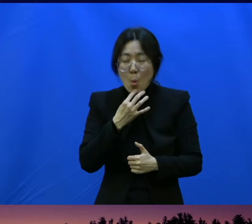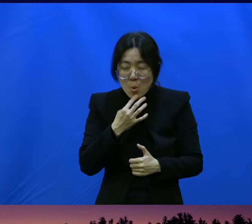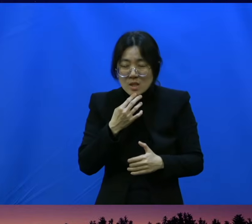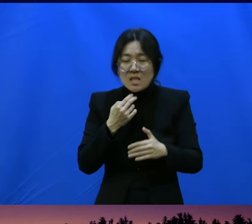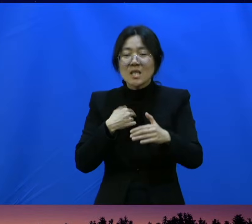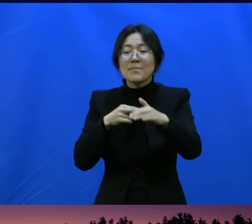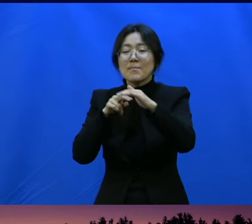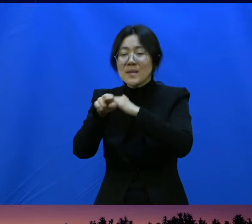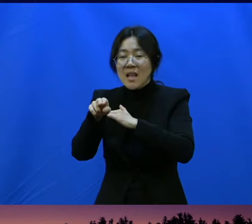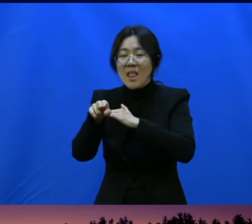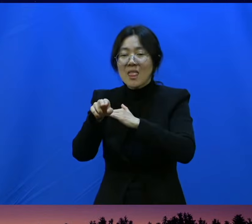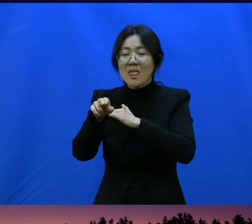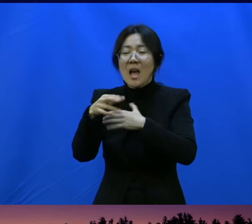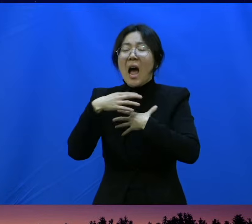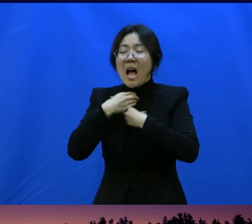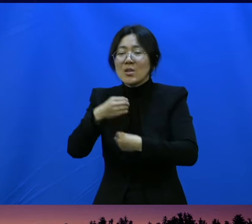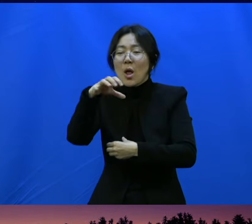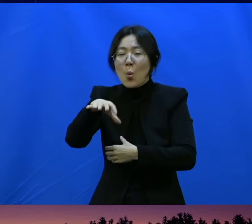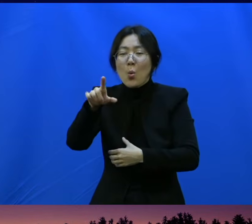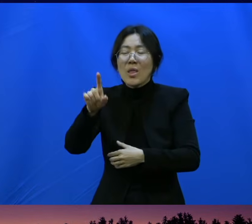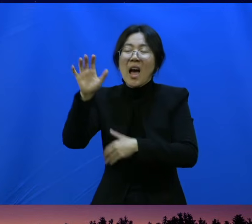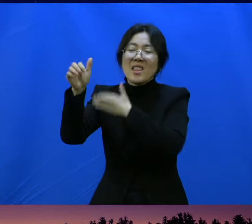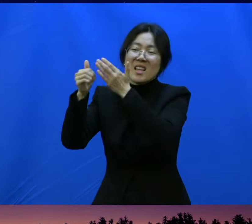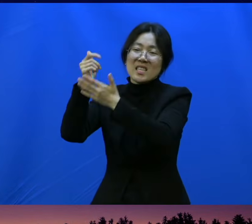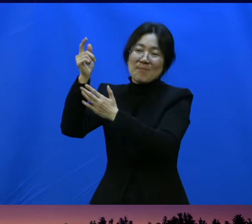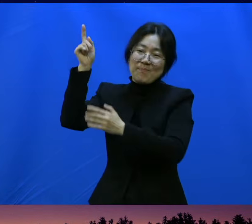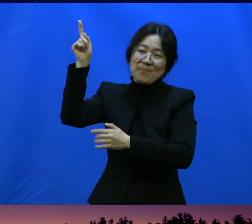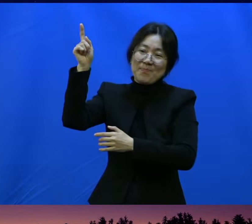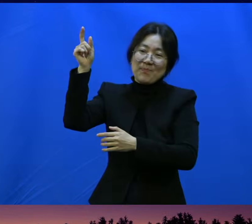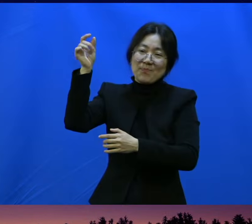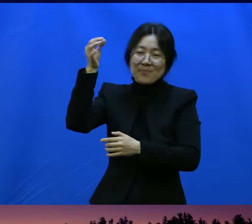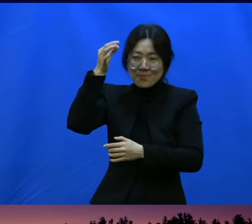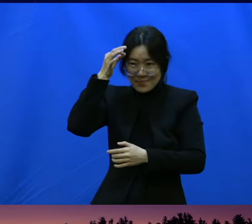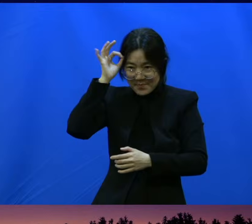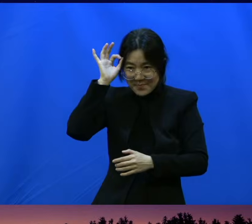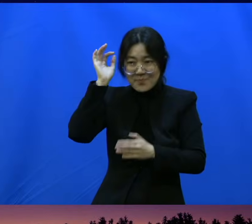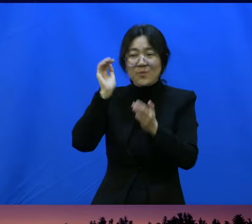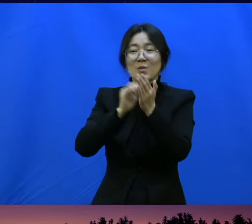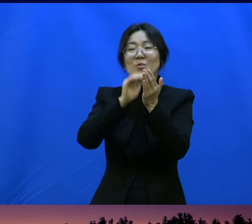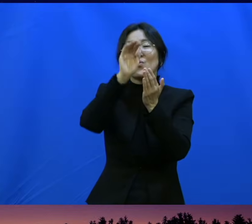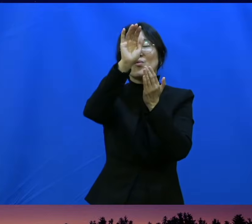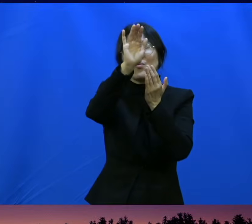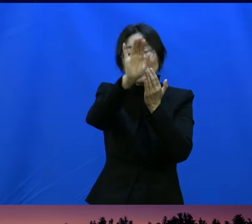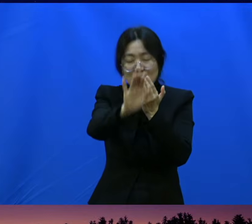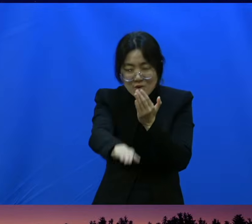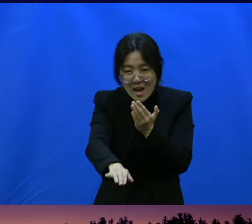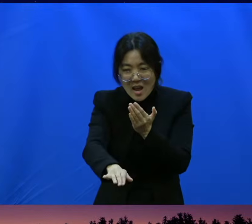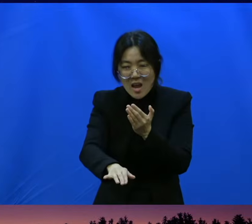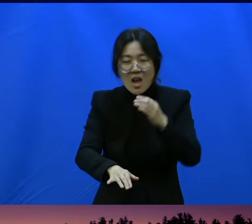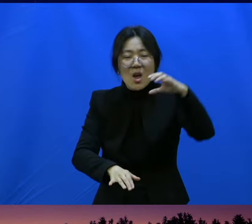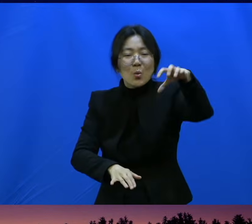벗어나고 그 갇힌 곳에서 벗어나는 그 순간부터 그런 자유함을 얻고